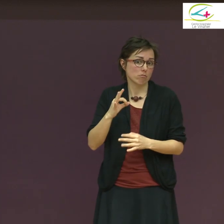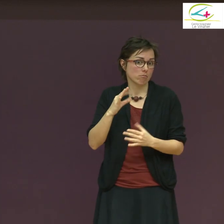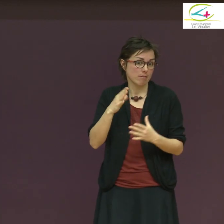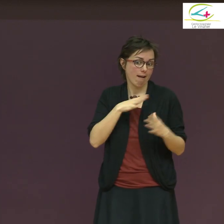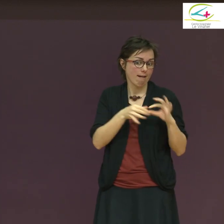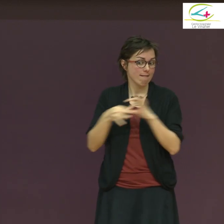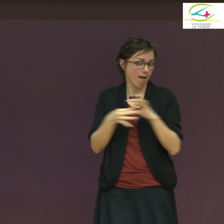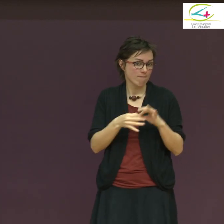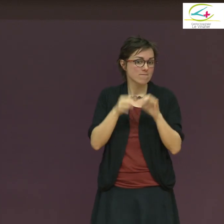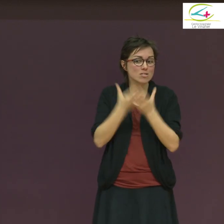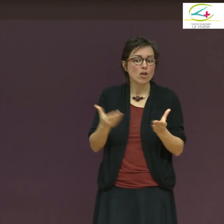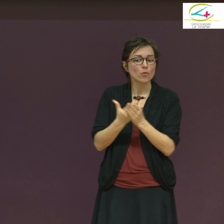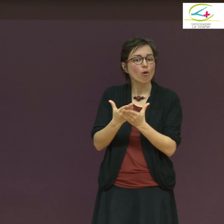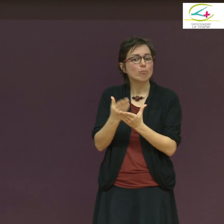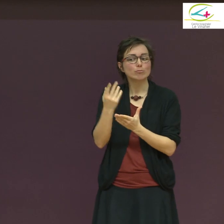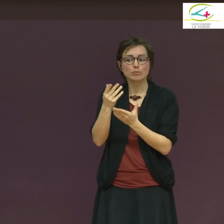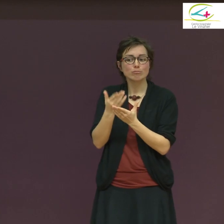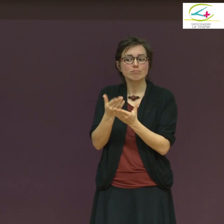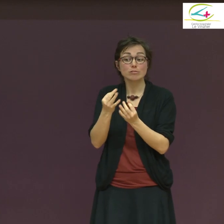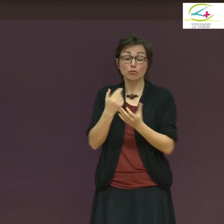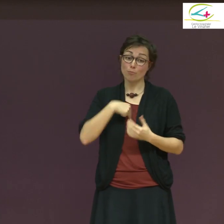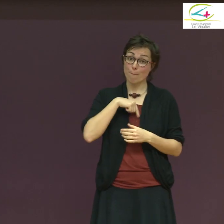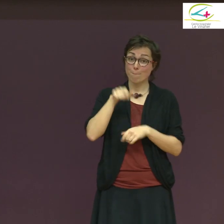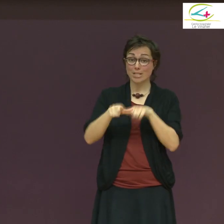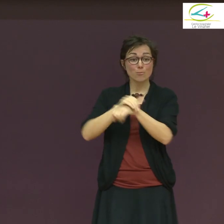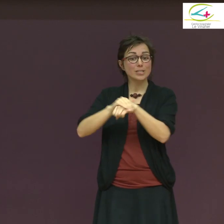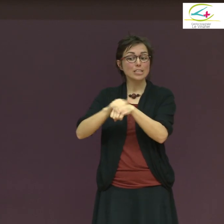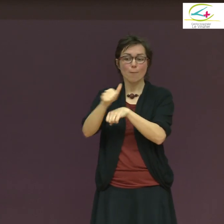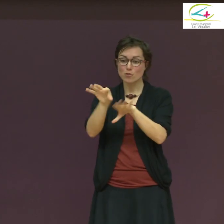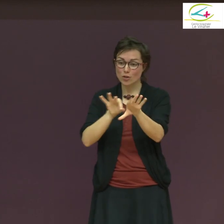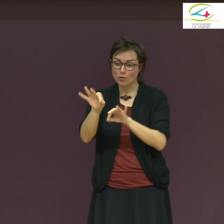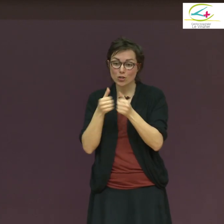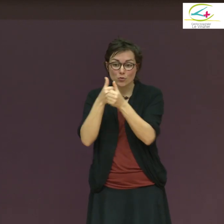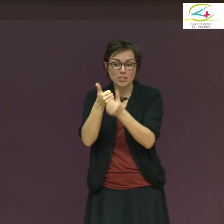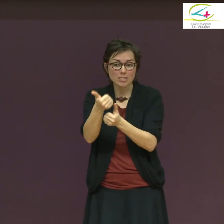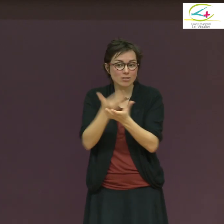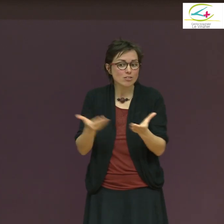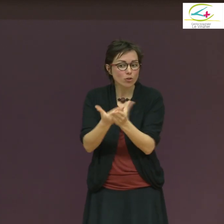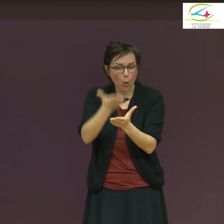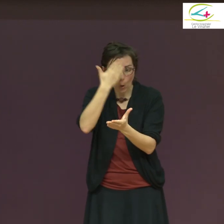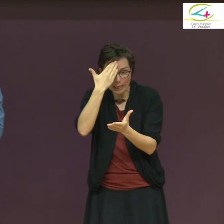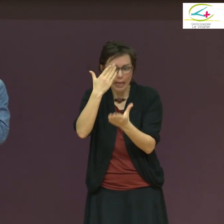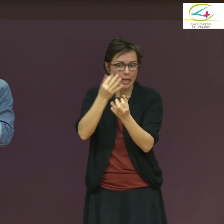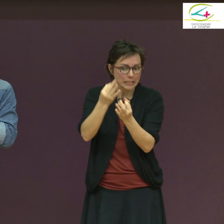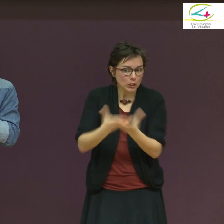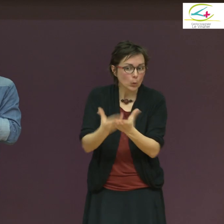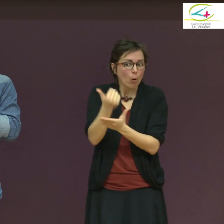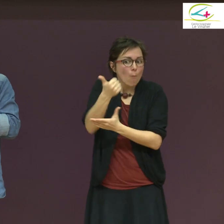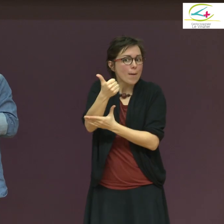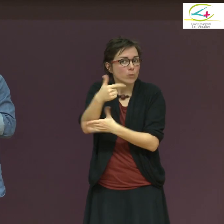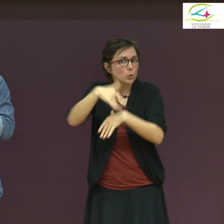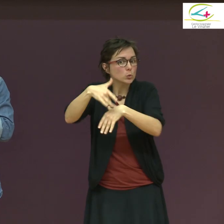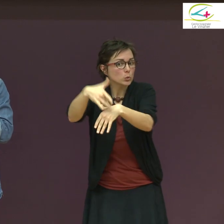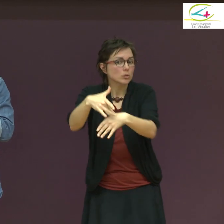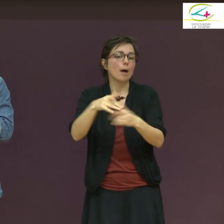fait des choix aussi. Nos politiques, ils font des choix aussi en fonction de ce qui les impacte eux. Hein, après, vous